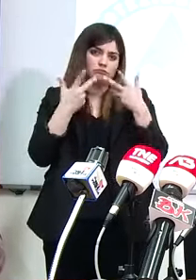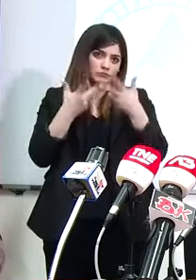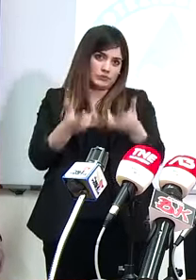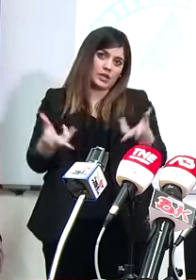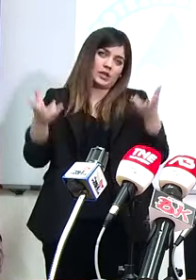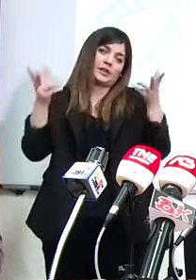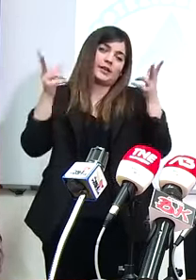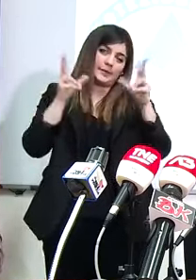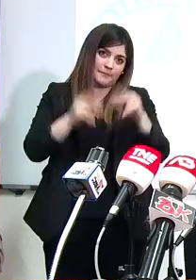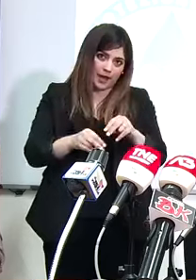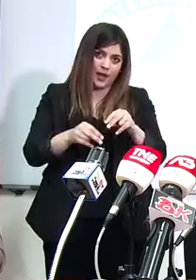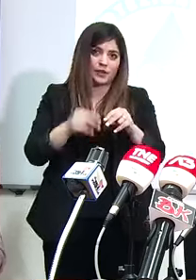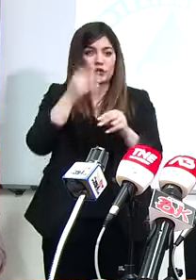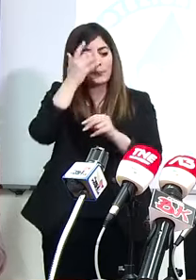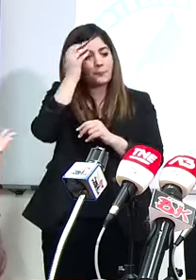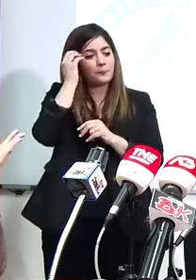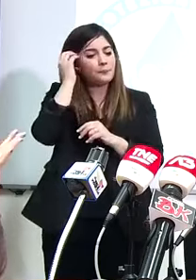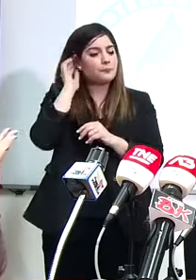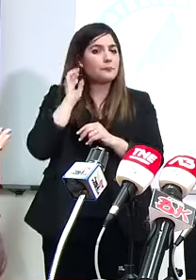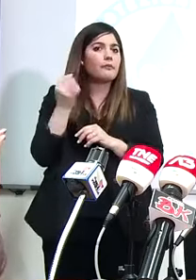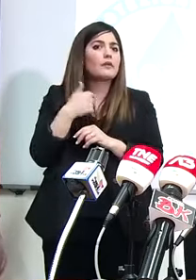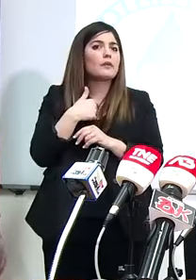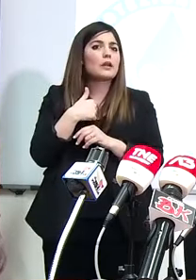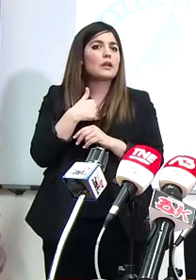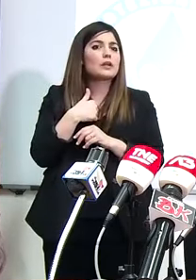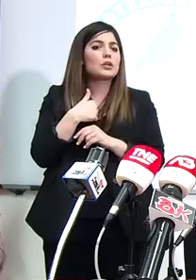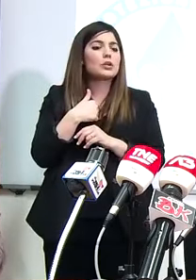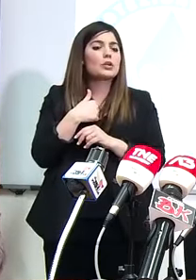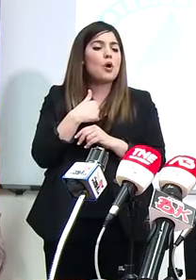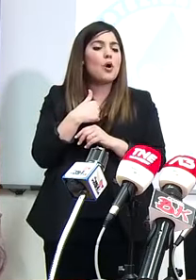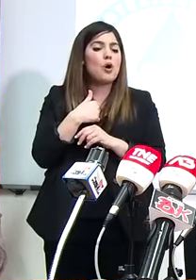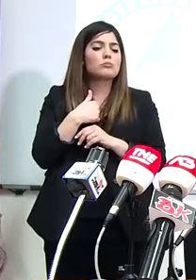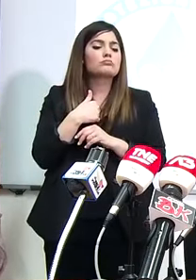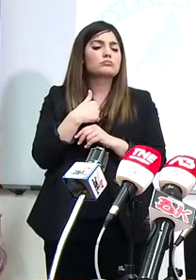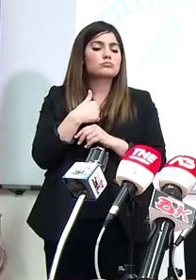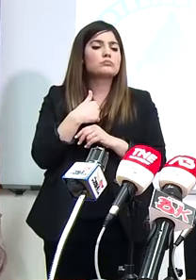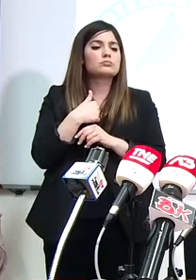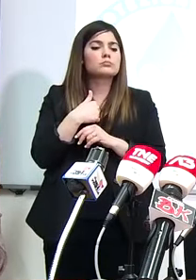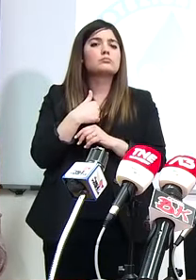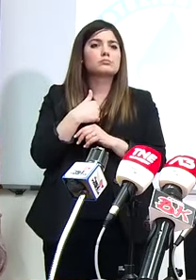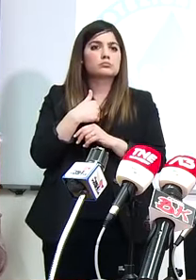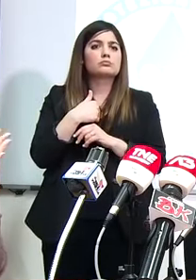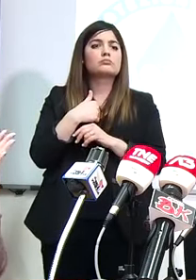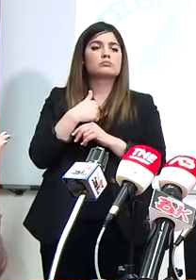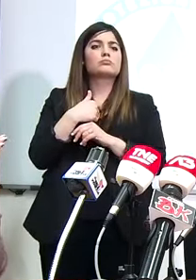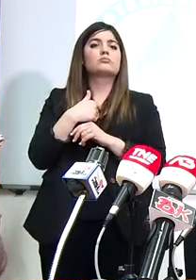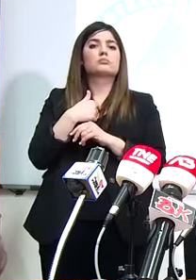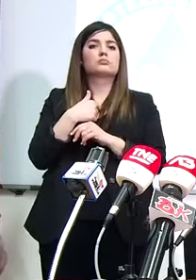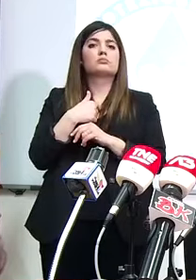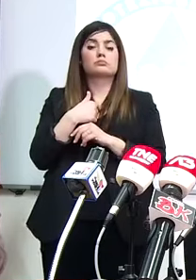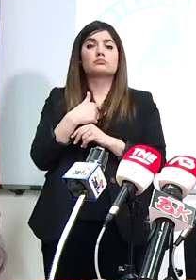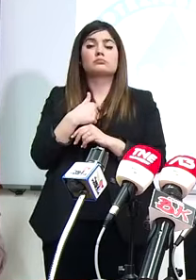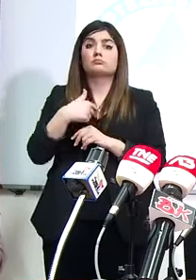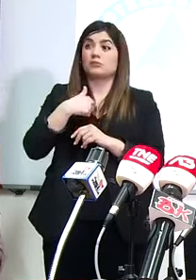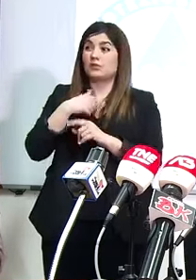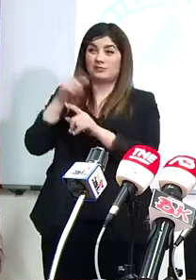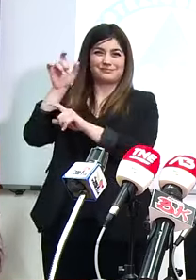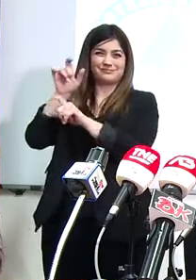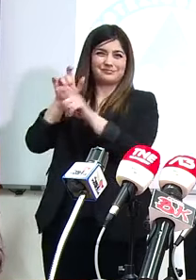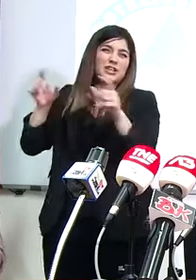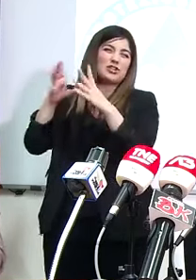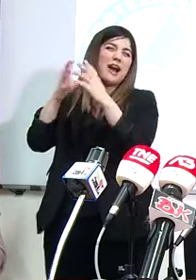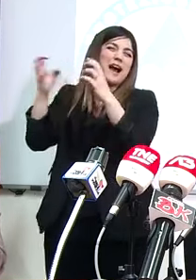volta io non ho avuto nessuna interlocuzione con i potenziali intermediari o proponenti definiamoli